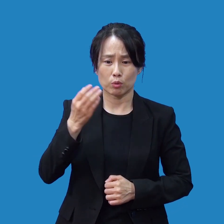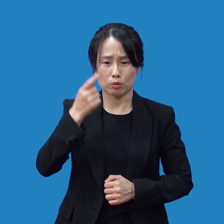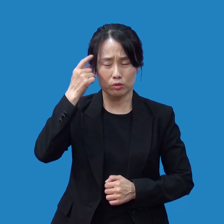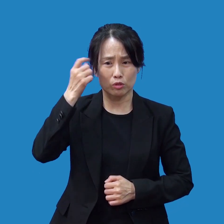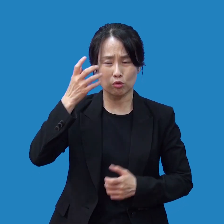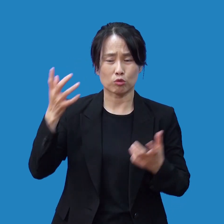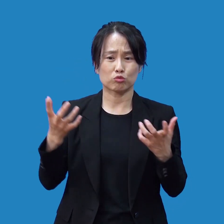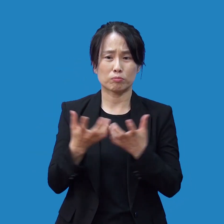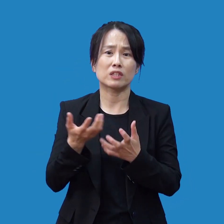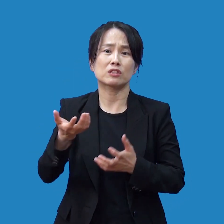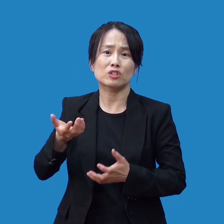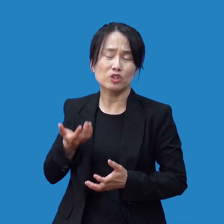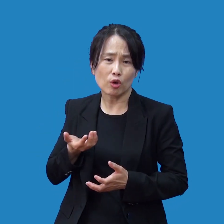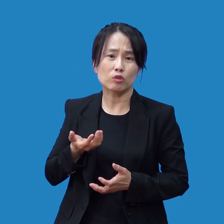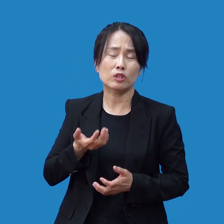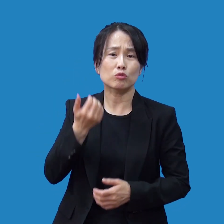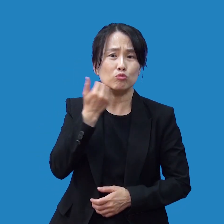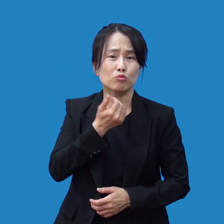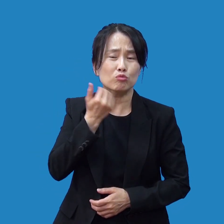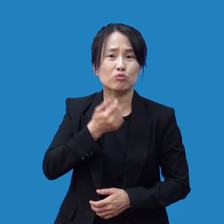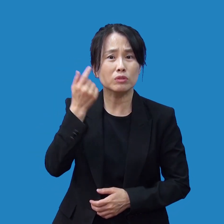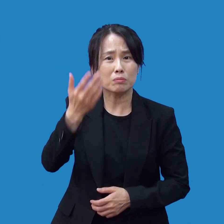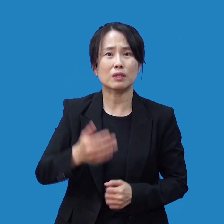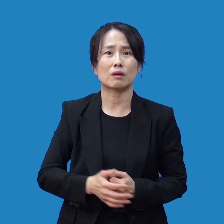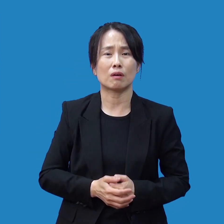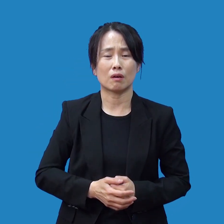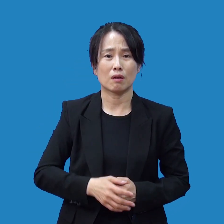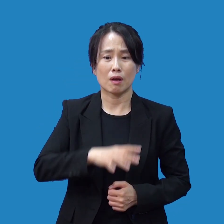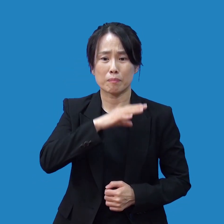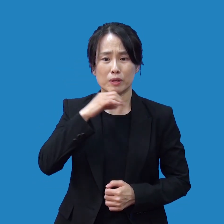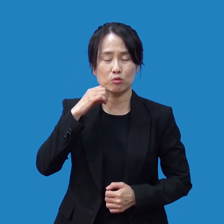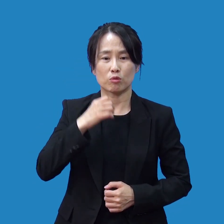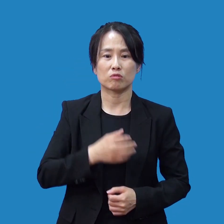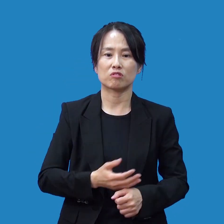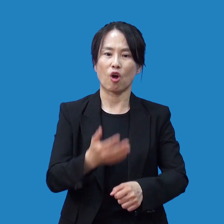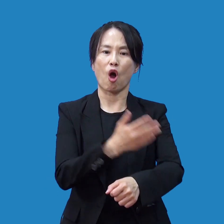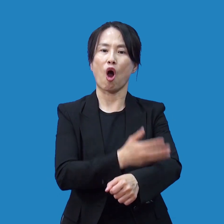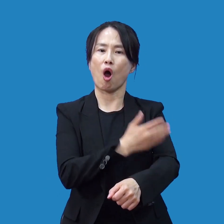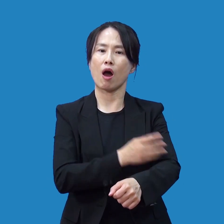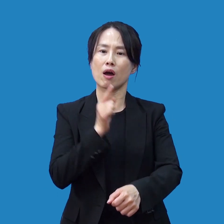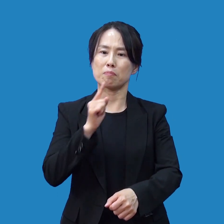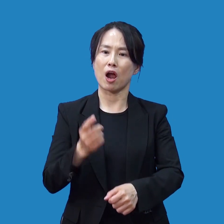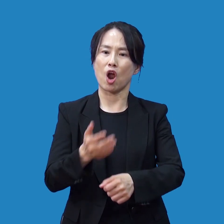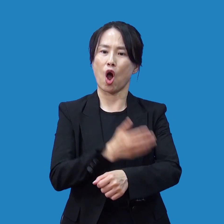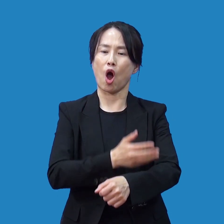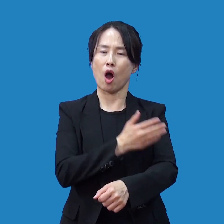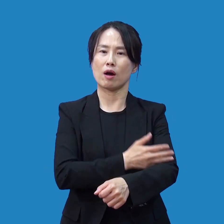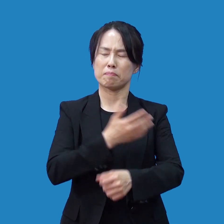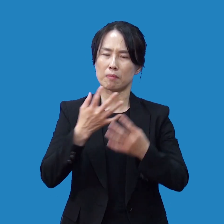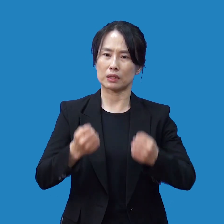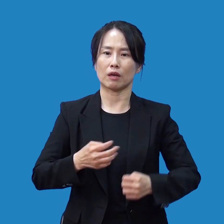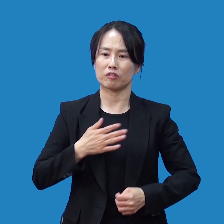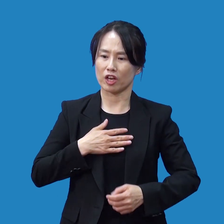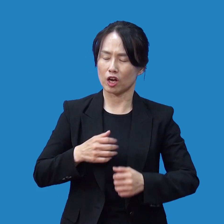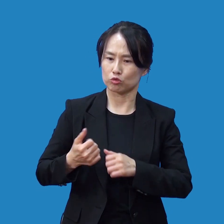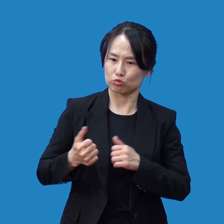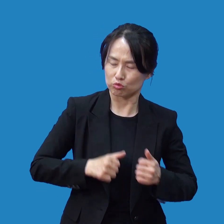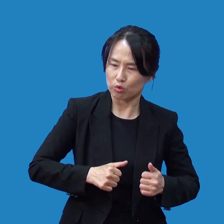어떤 사람이었죠? 허세가 많았어요. 내가 죽을지언정 주를 떠나지